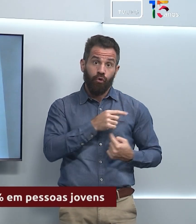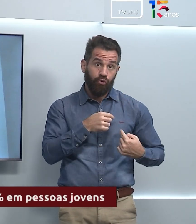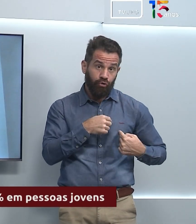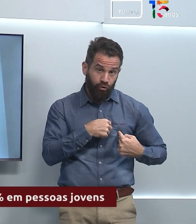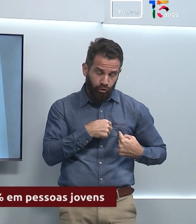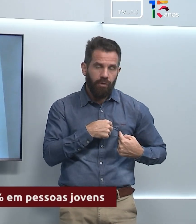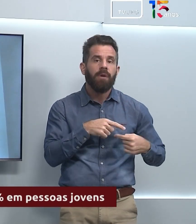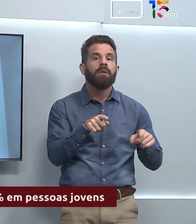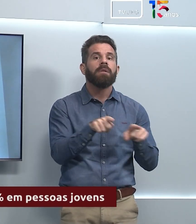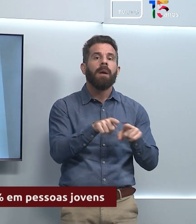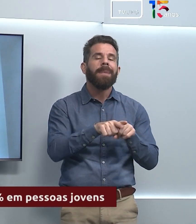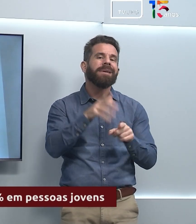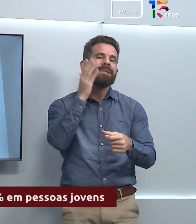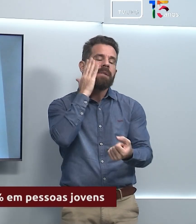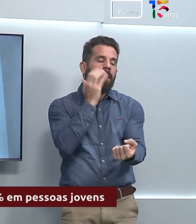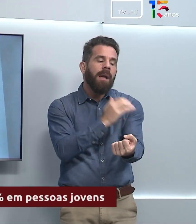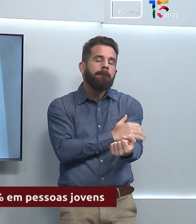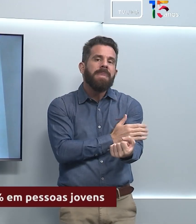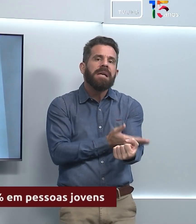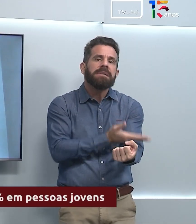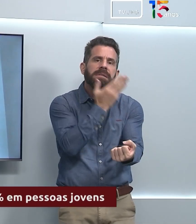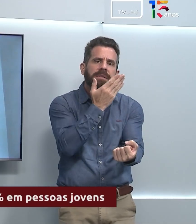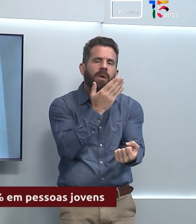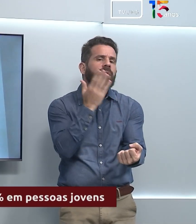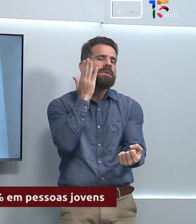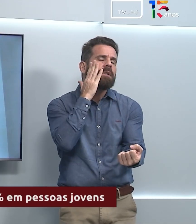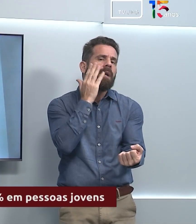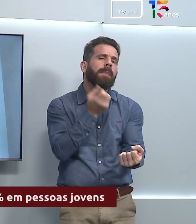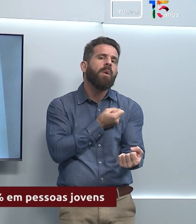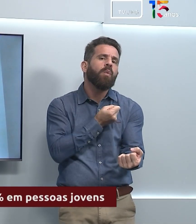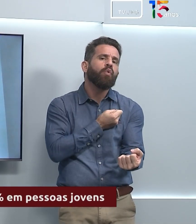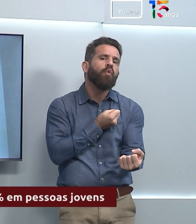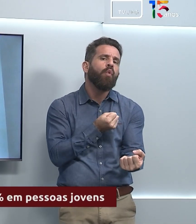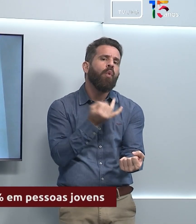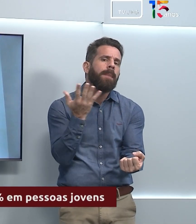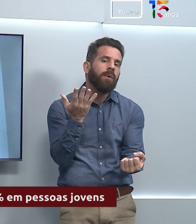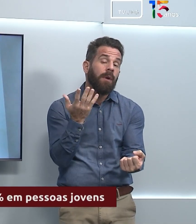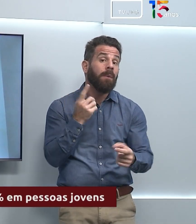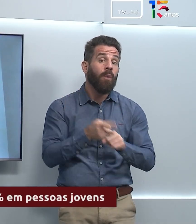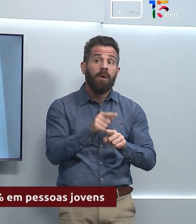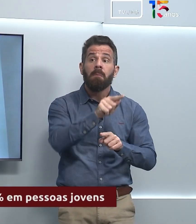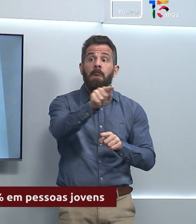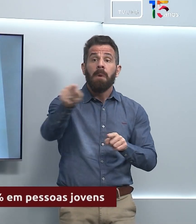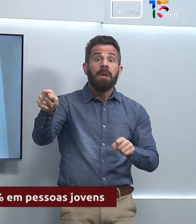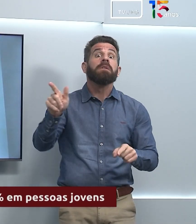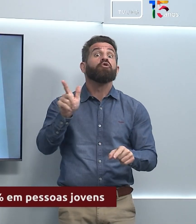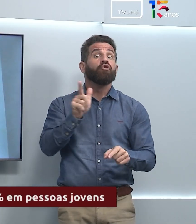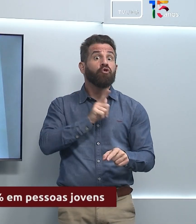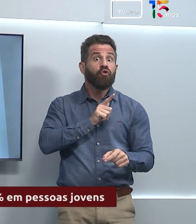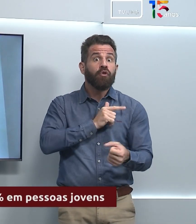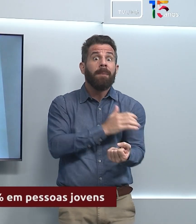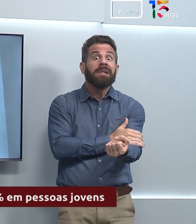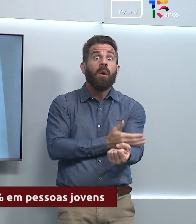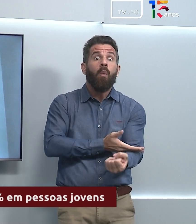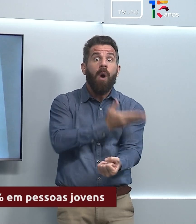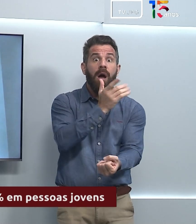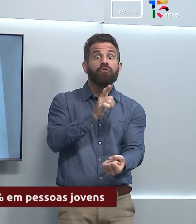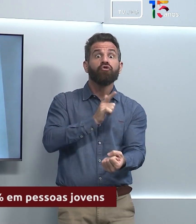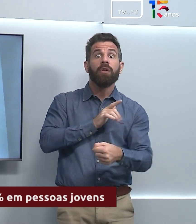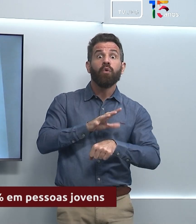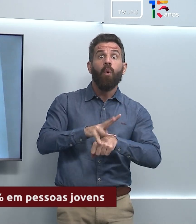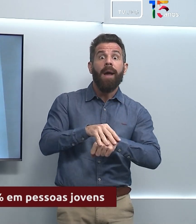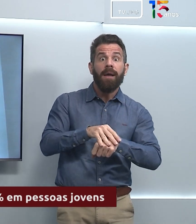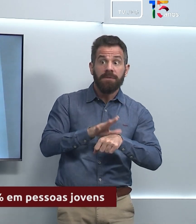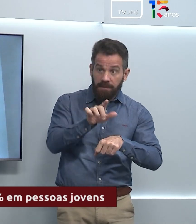sobretudo, medir a nossa pressão arterial, porque muita gente tem pressão alta e não sabe que tem a doença. E é uma